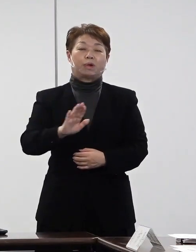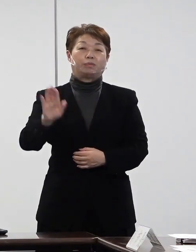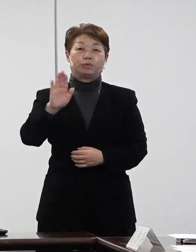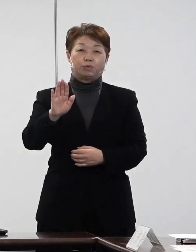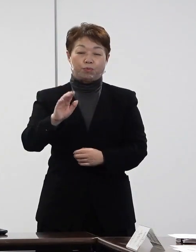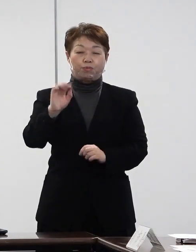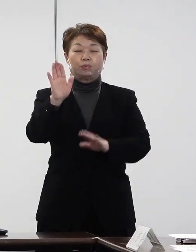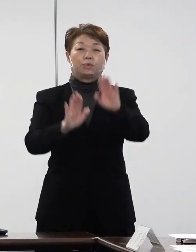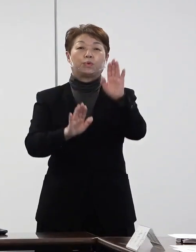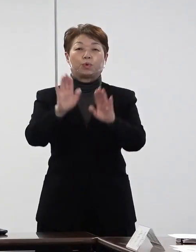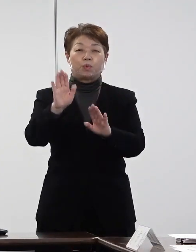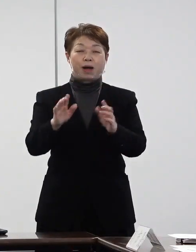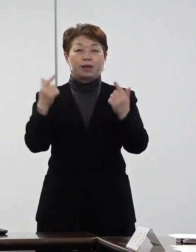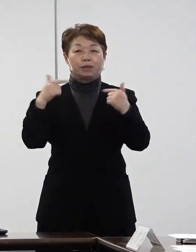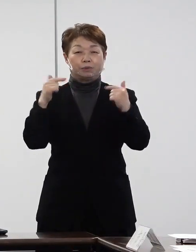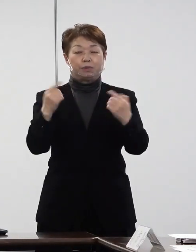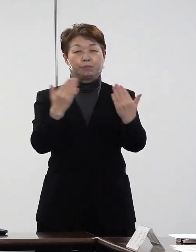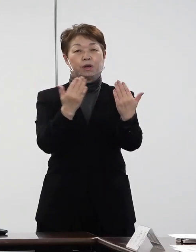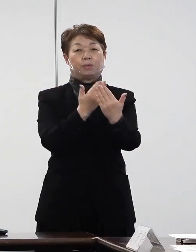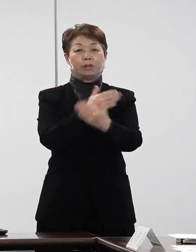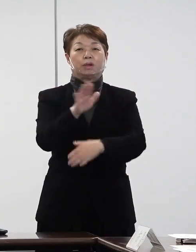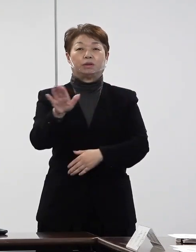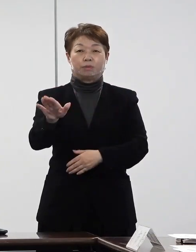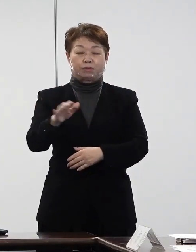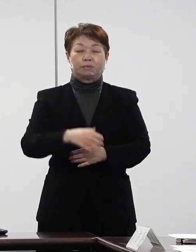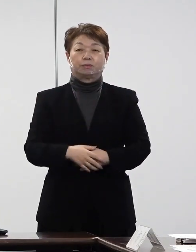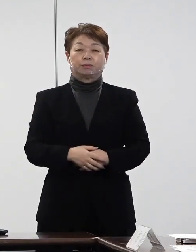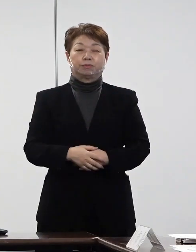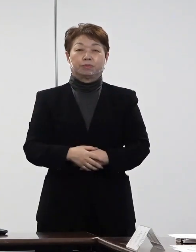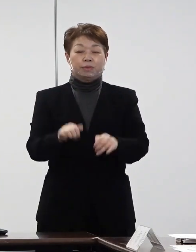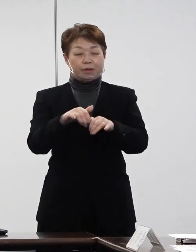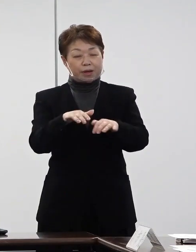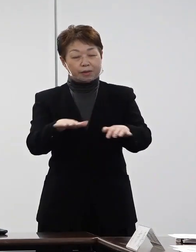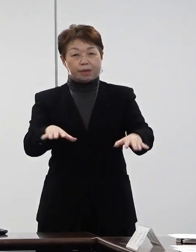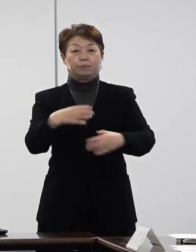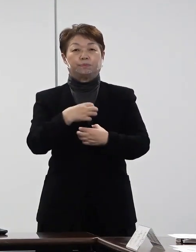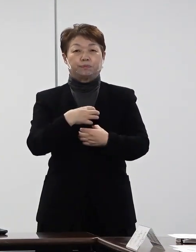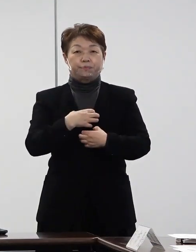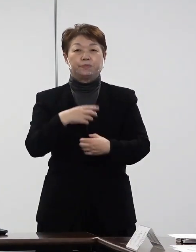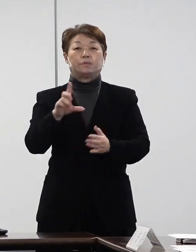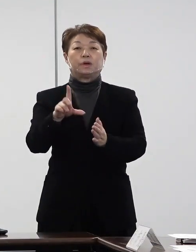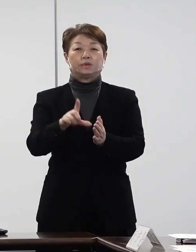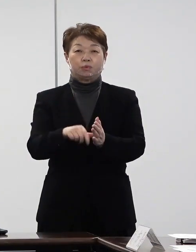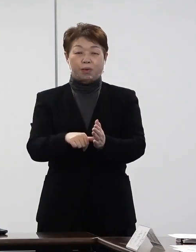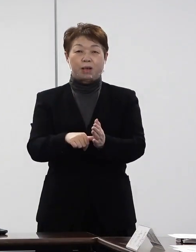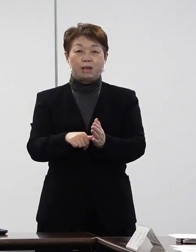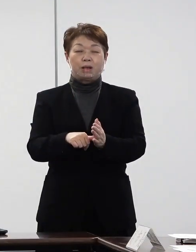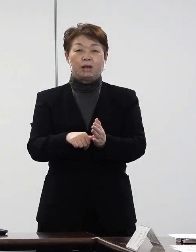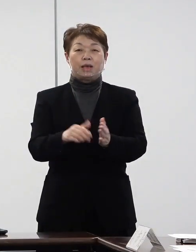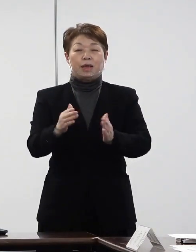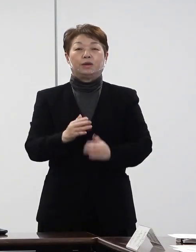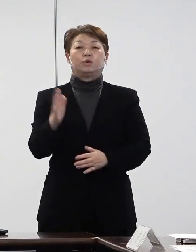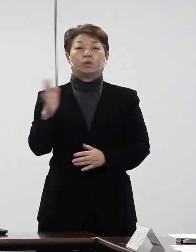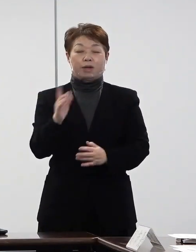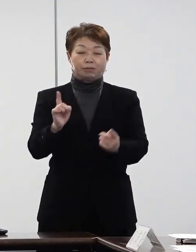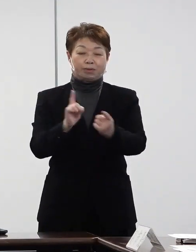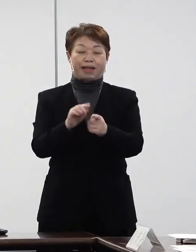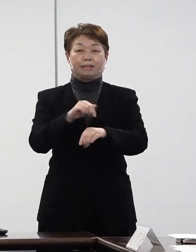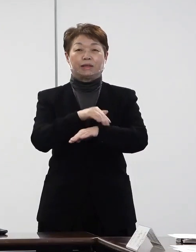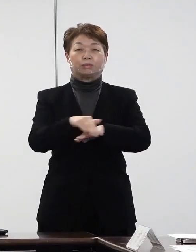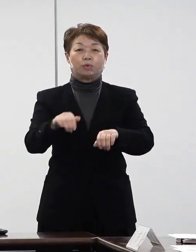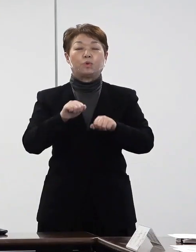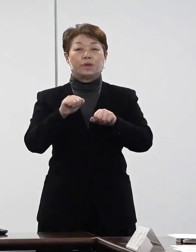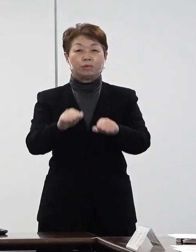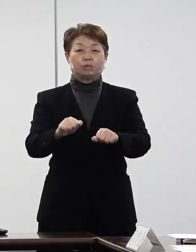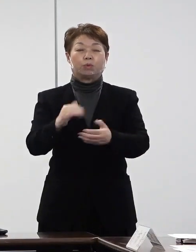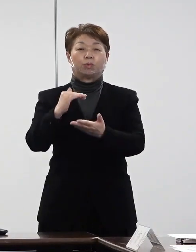感染状況は日々変化しています。感染拡大につながる懸念が見込まれる場合には躊躇なく対策を実施するとの認